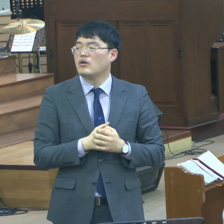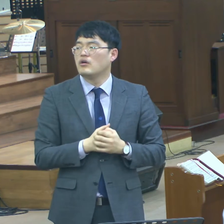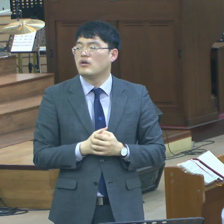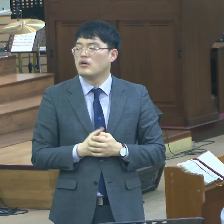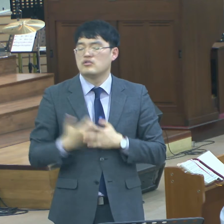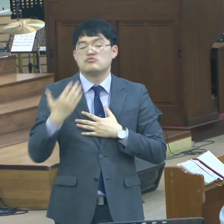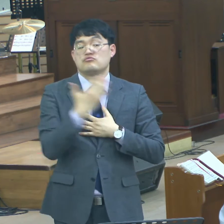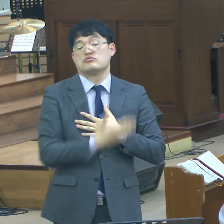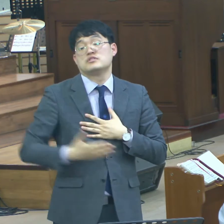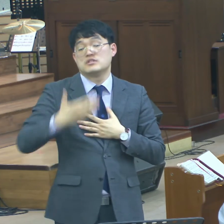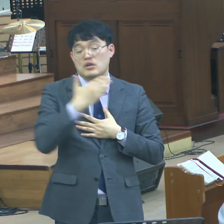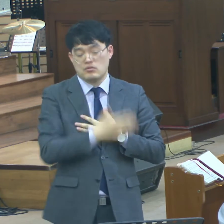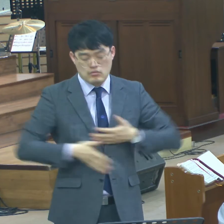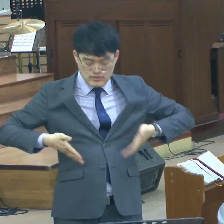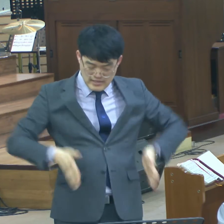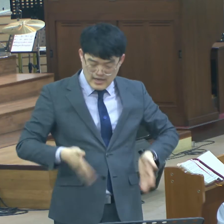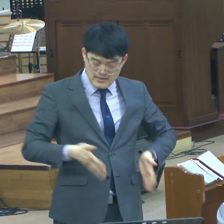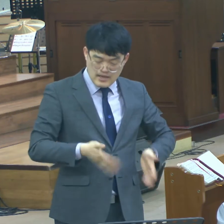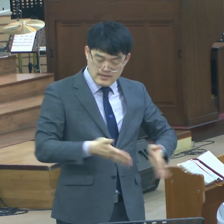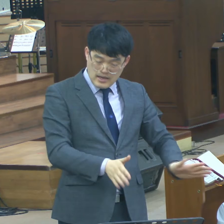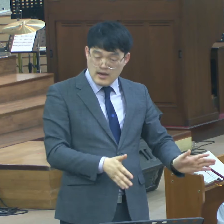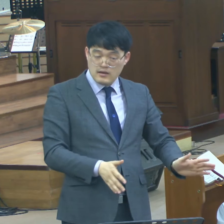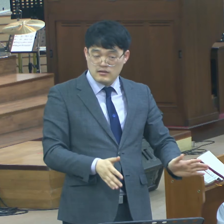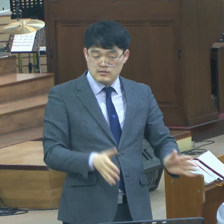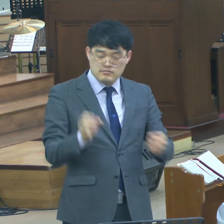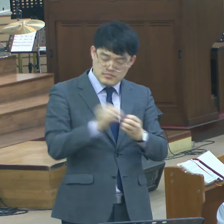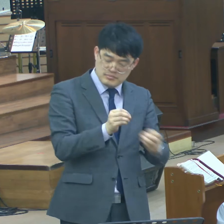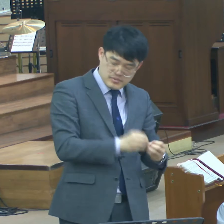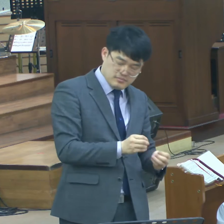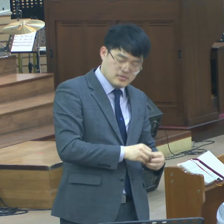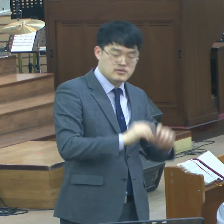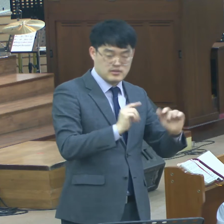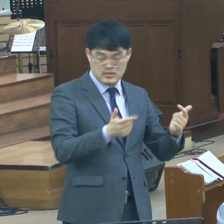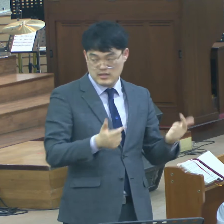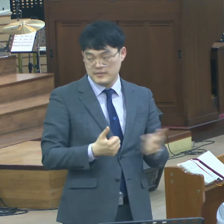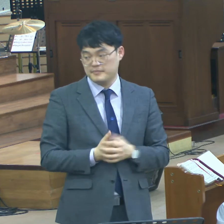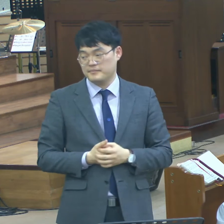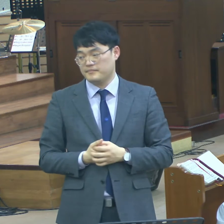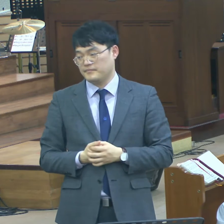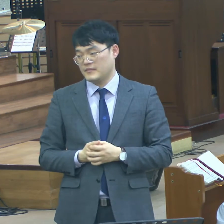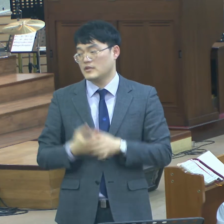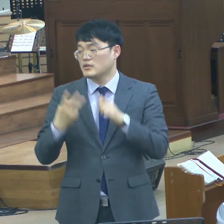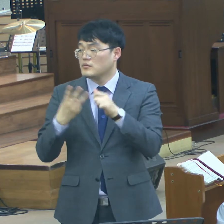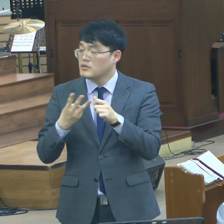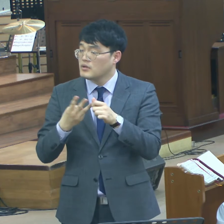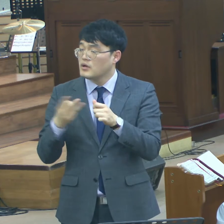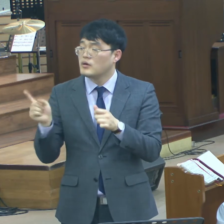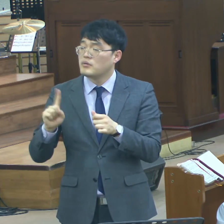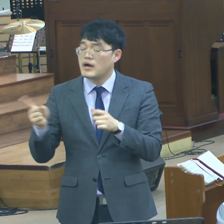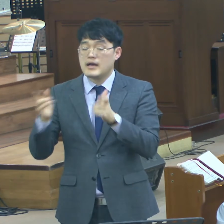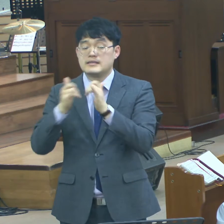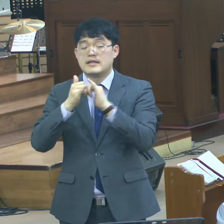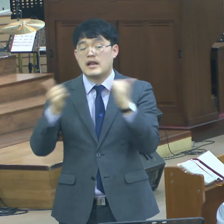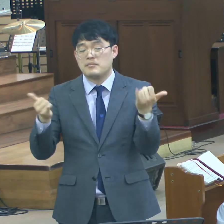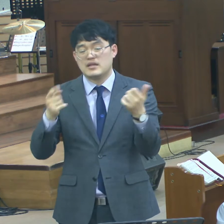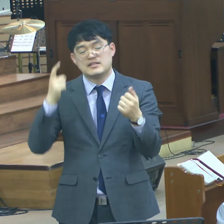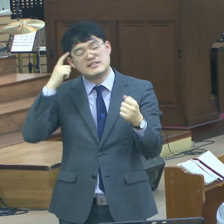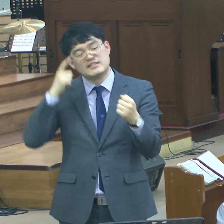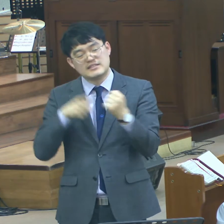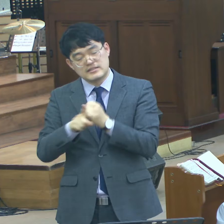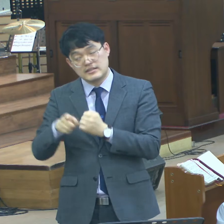육정은 육체로 꼭 나야 되는 건 아니다. 뭐 그런 말이에요. 혈통과 비슷하죠. 그 다음에 사람의 뜻은요, 남자와